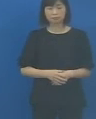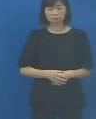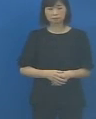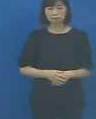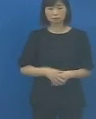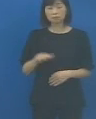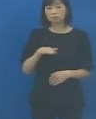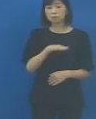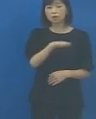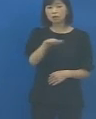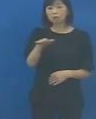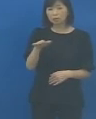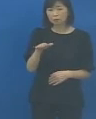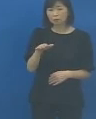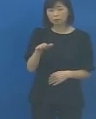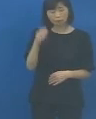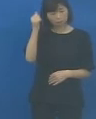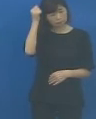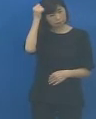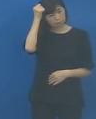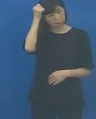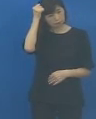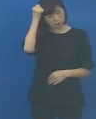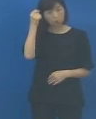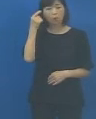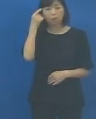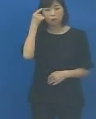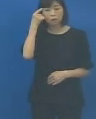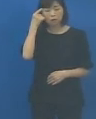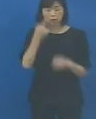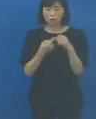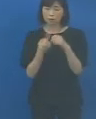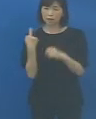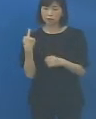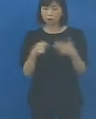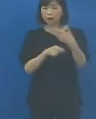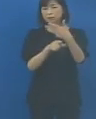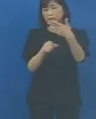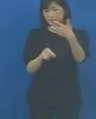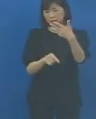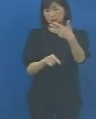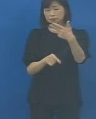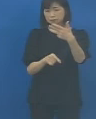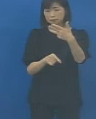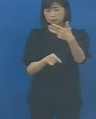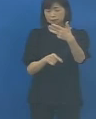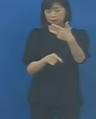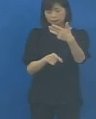皆様もご記憶の通りですね、昨年の8月に残念ながら